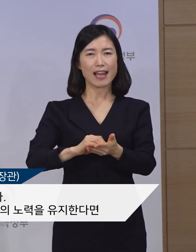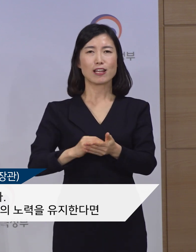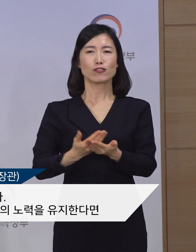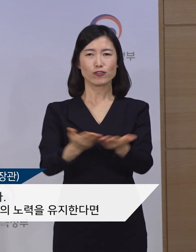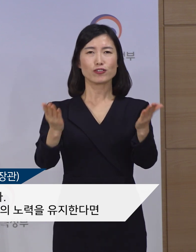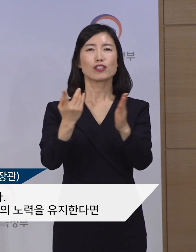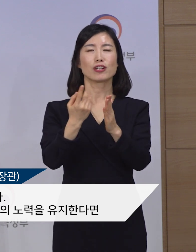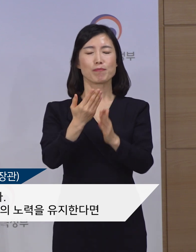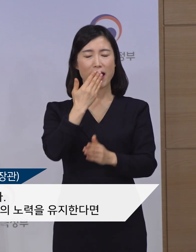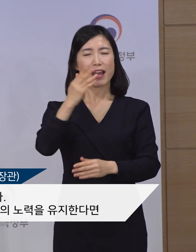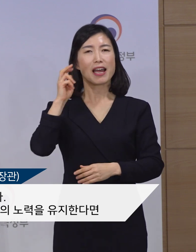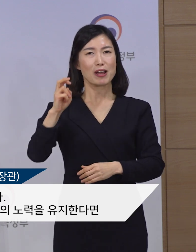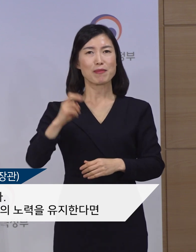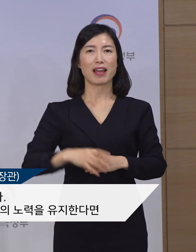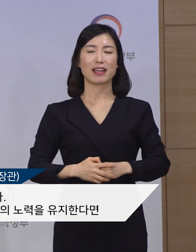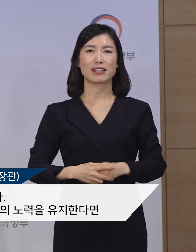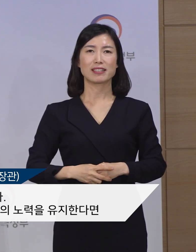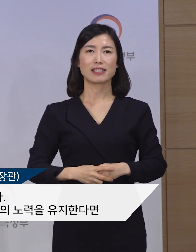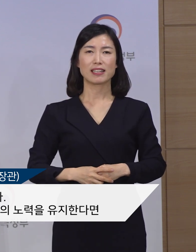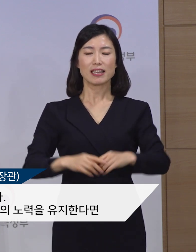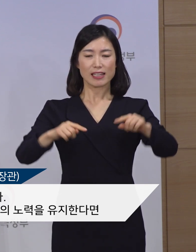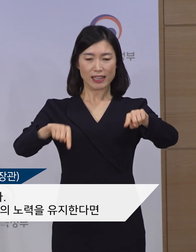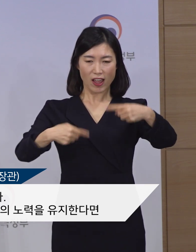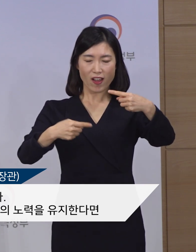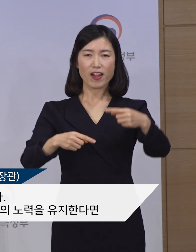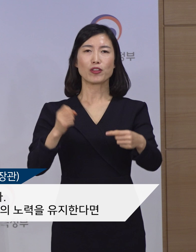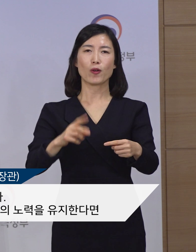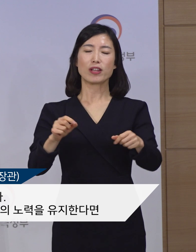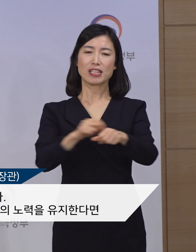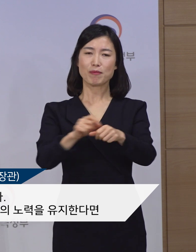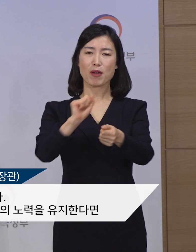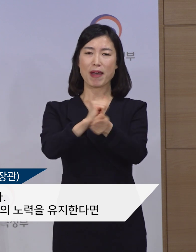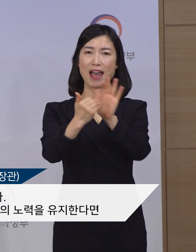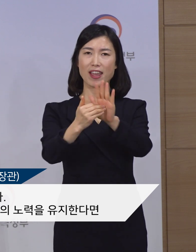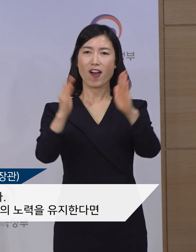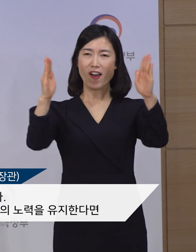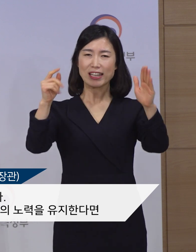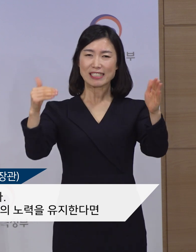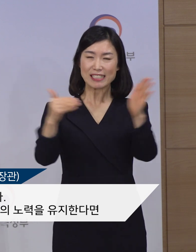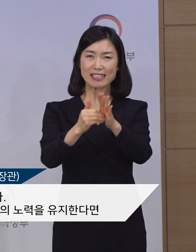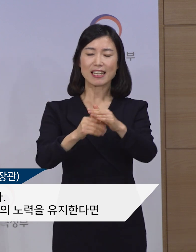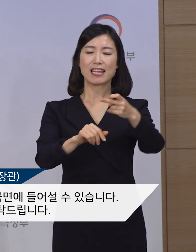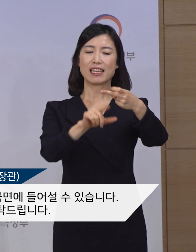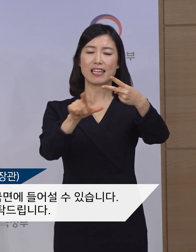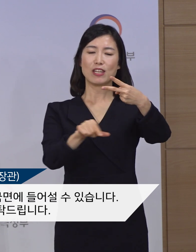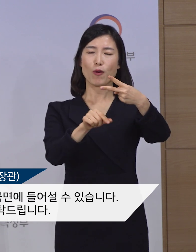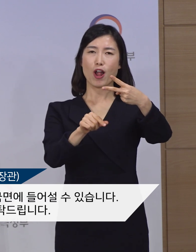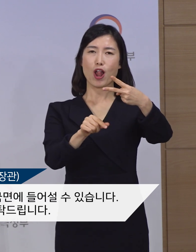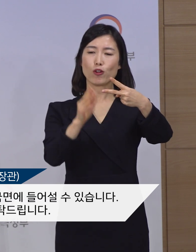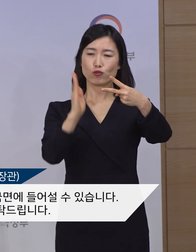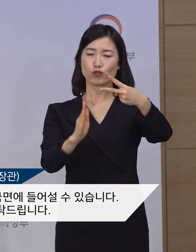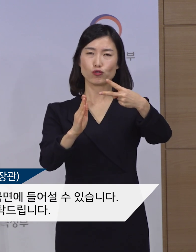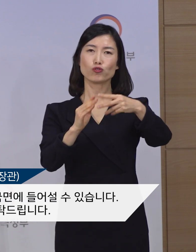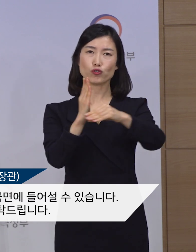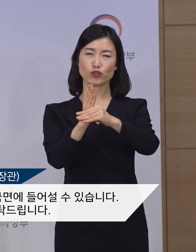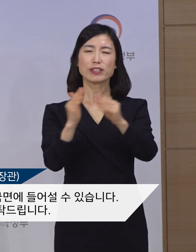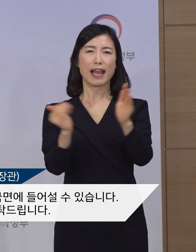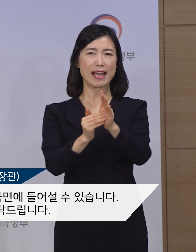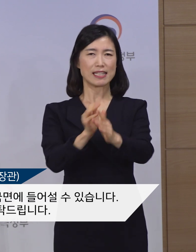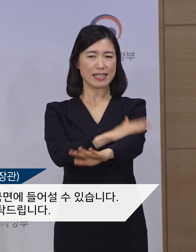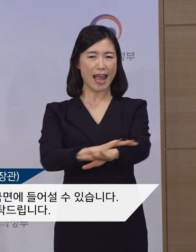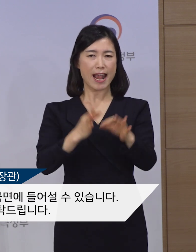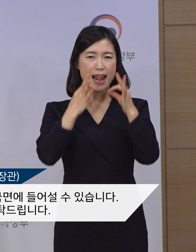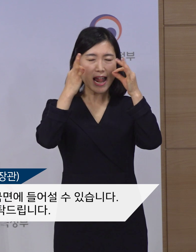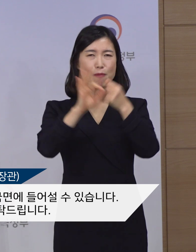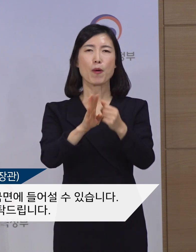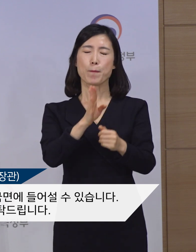있습니다. 설 특별 방역 대책이 종료되는 2월 중순까지 지금의 노력을 유지한다면 확실하게 3차 유행을